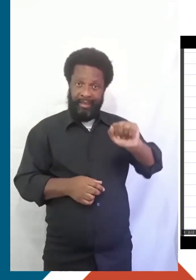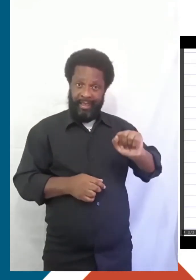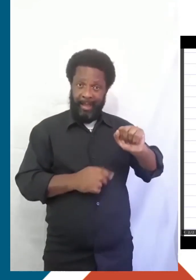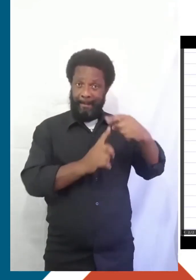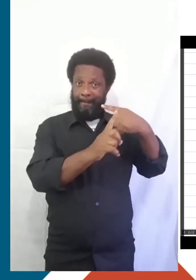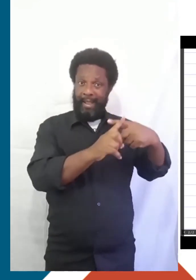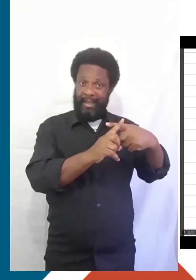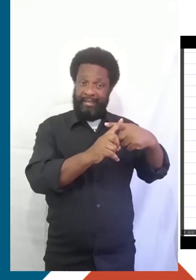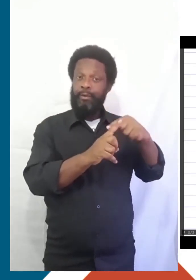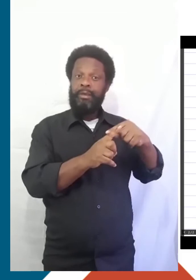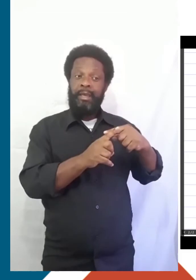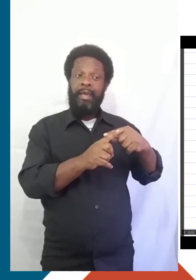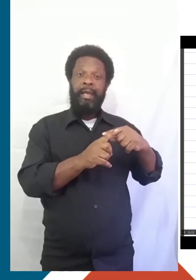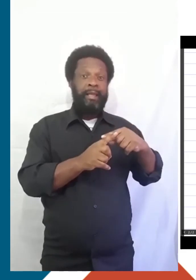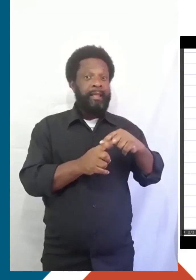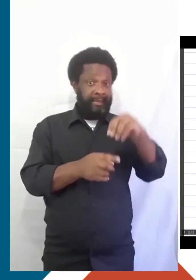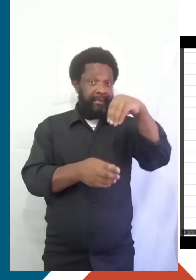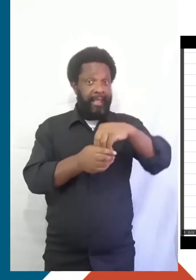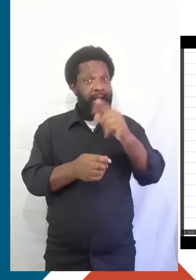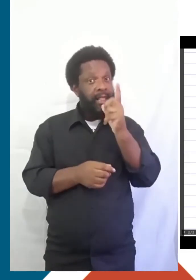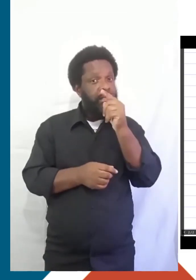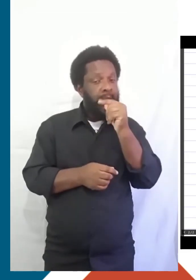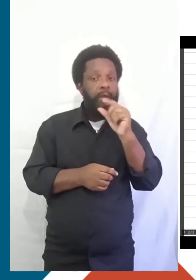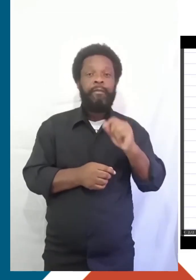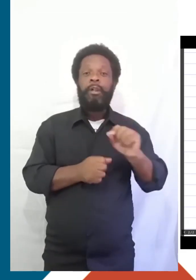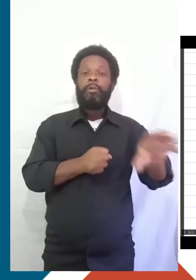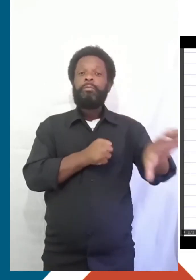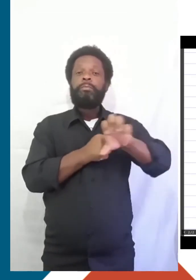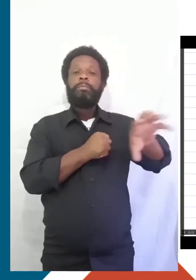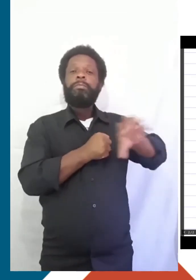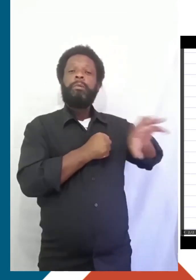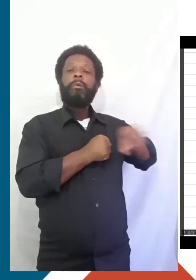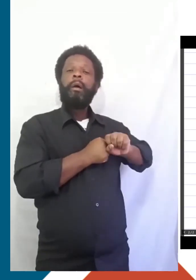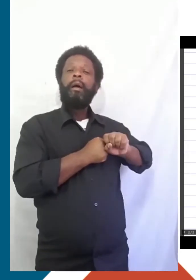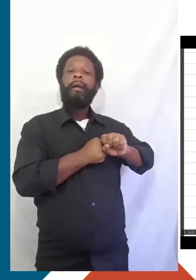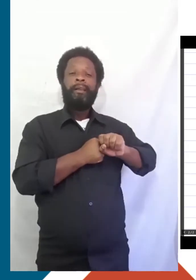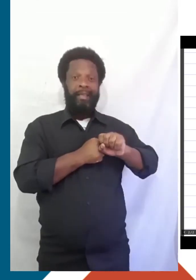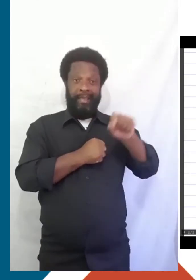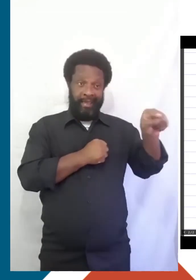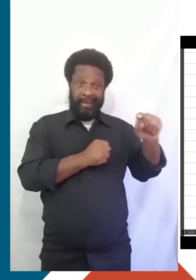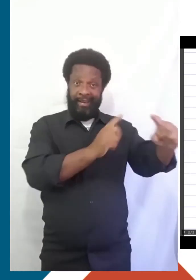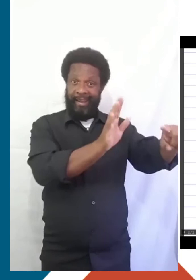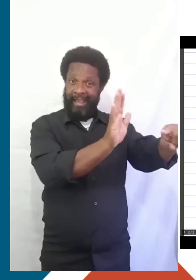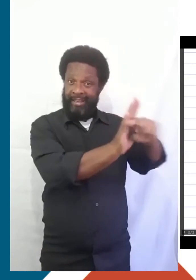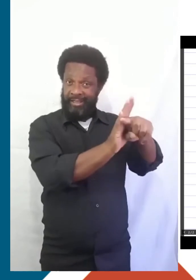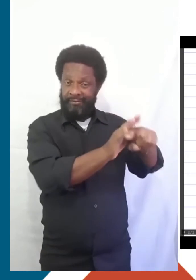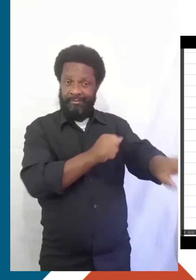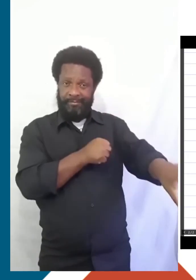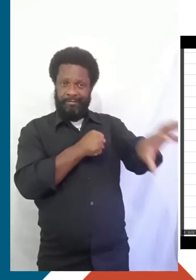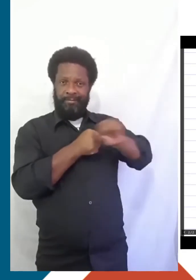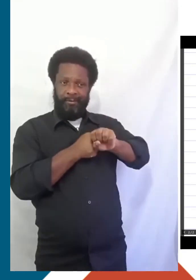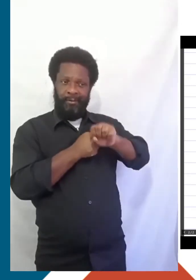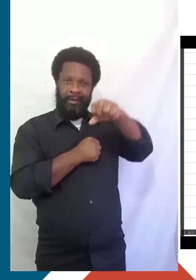O Na+, ele vai atrair na água os polos o quê?